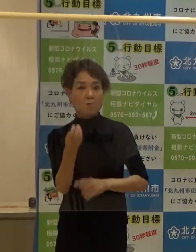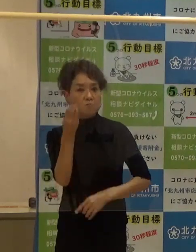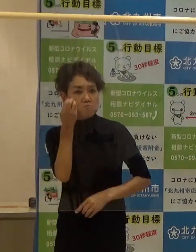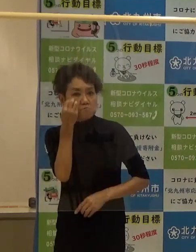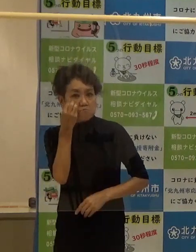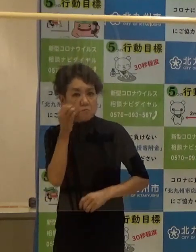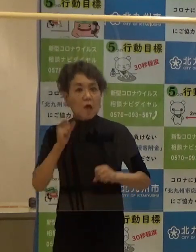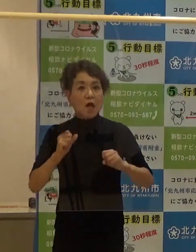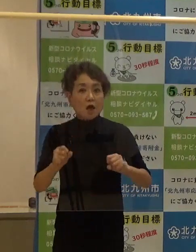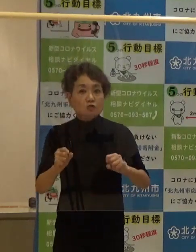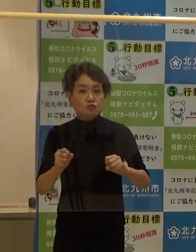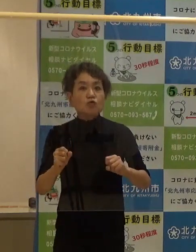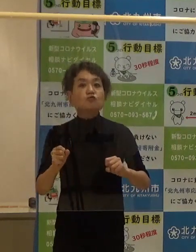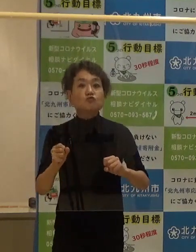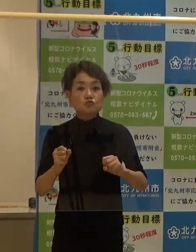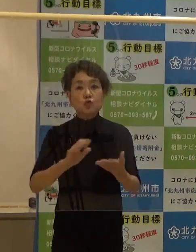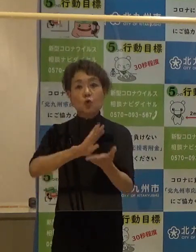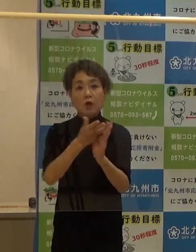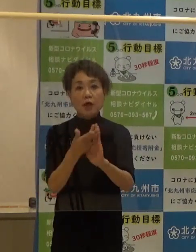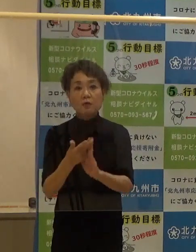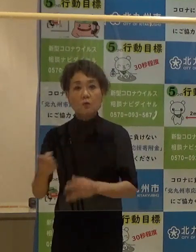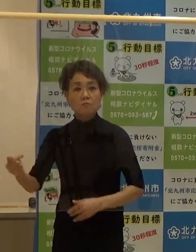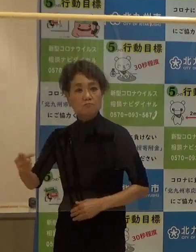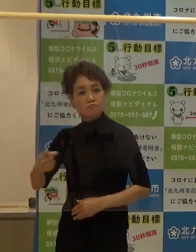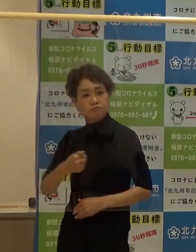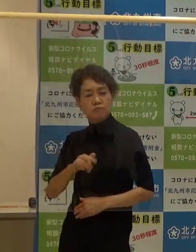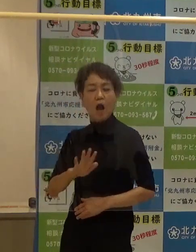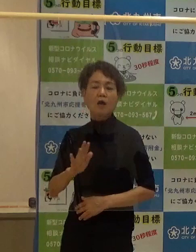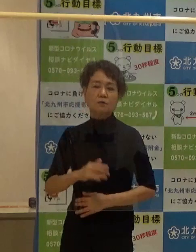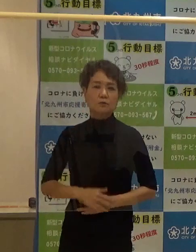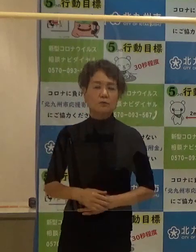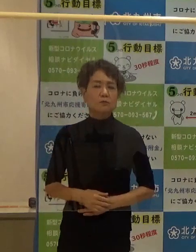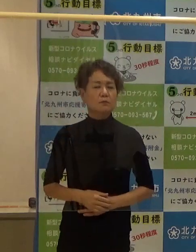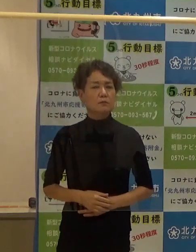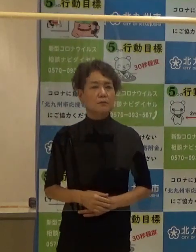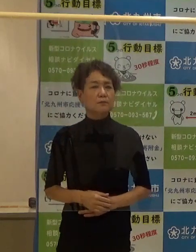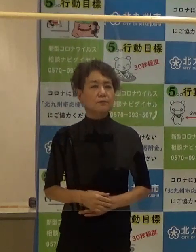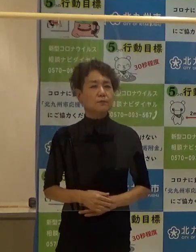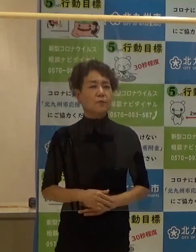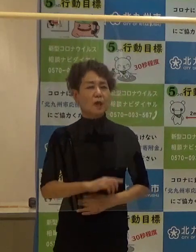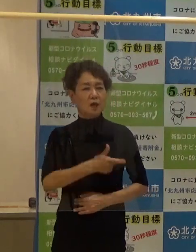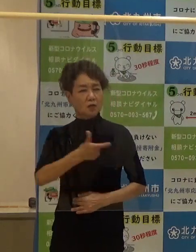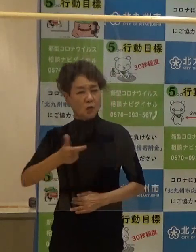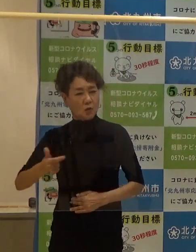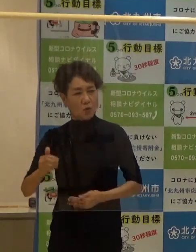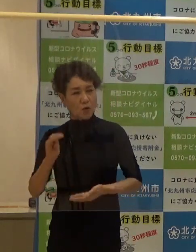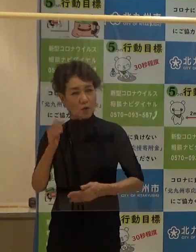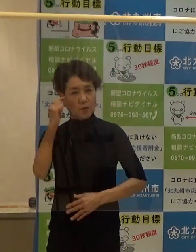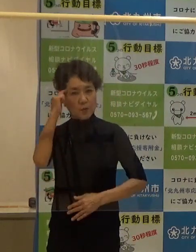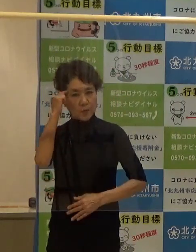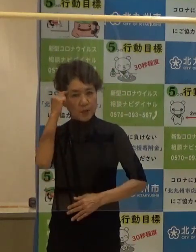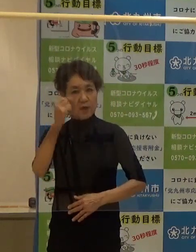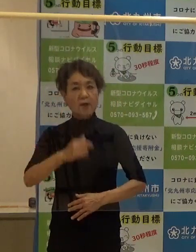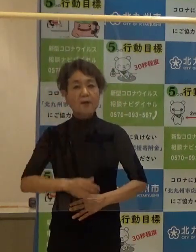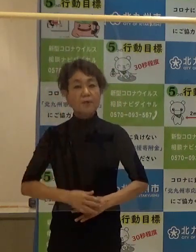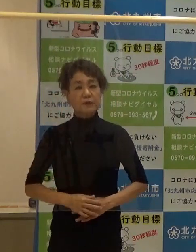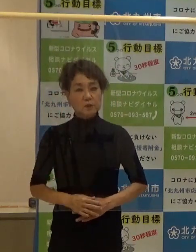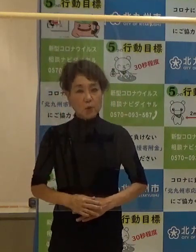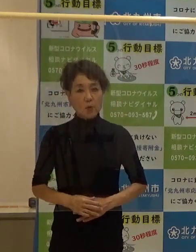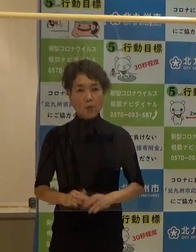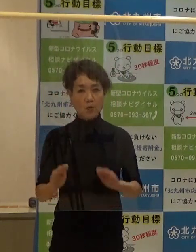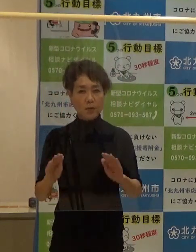ように県の方に通知が来ているということであります。そうした諸々のことを考えますとですね、